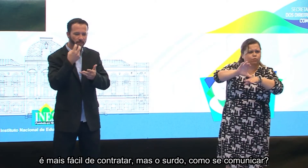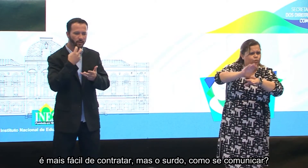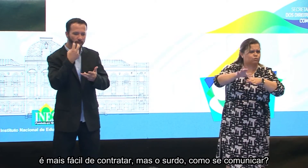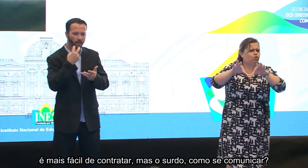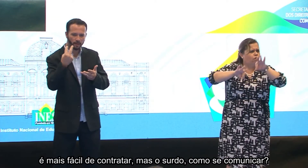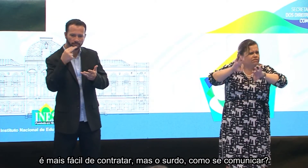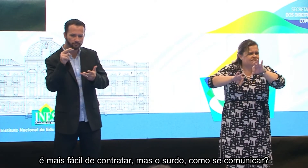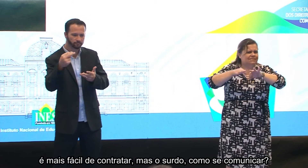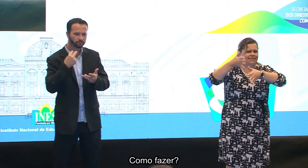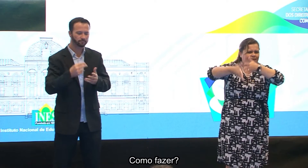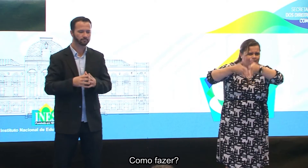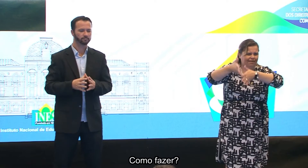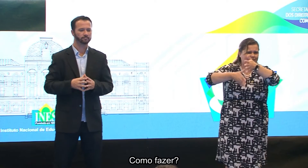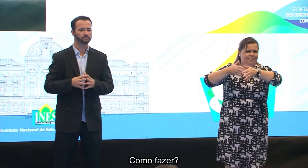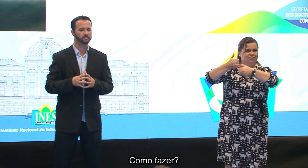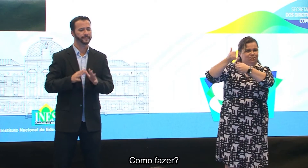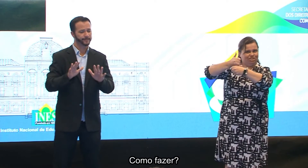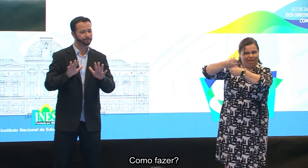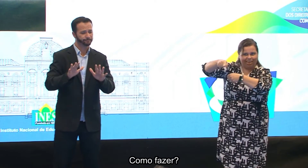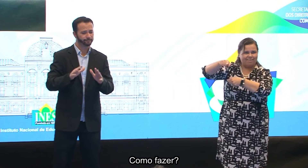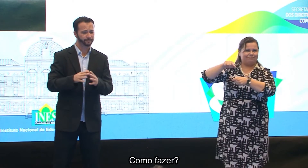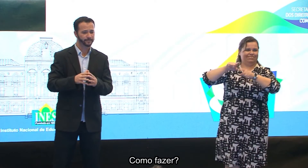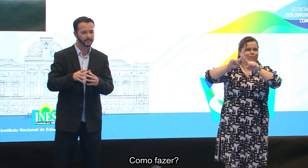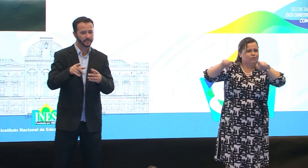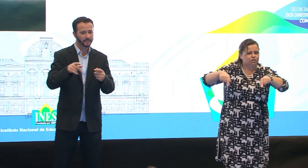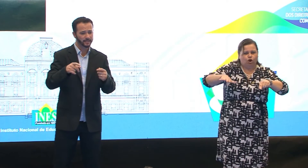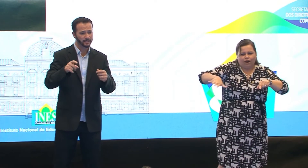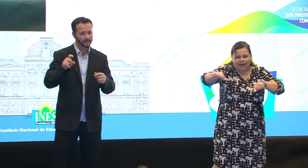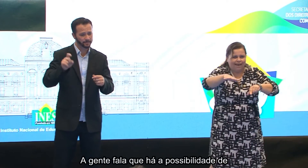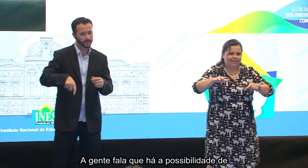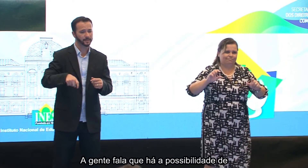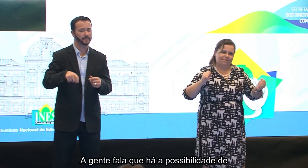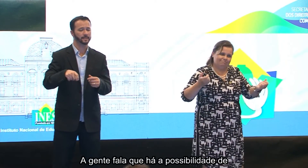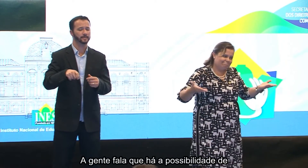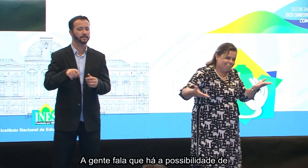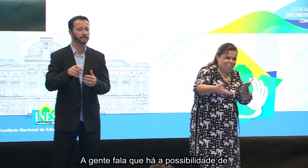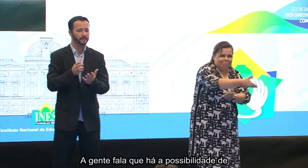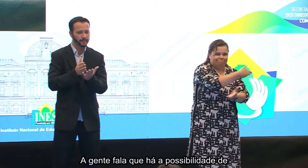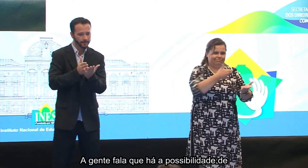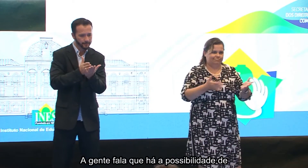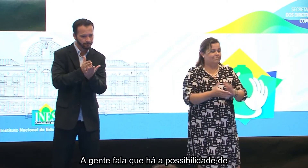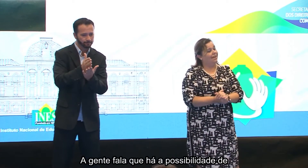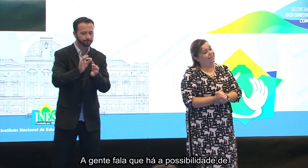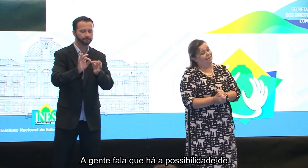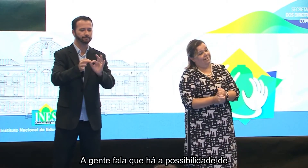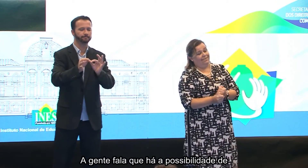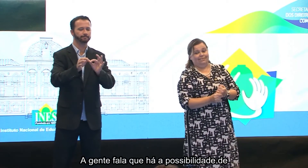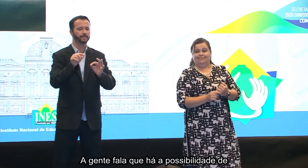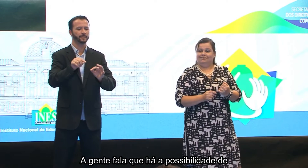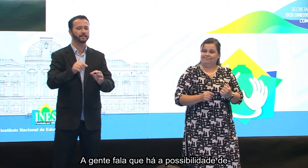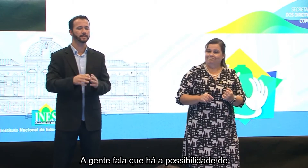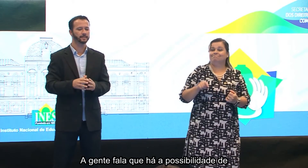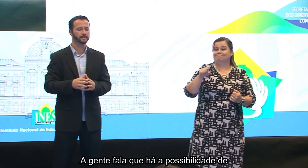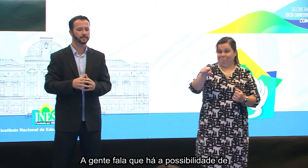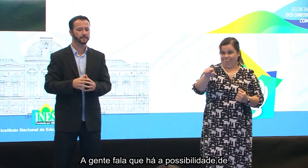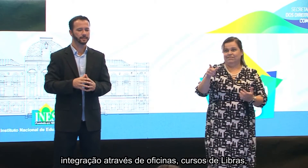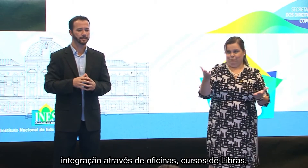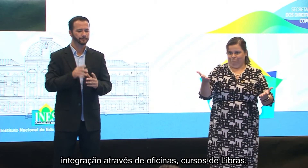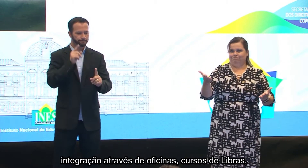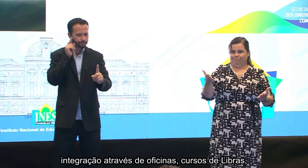se comunicar? Como fazer? Então a gente fala que há possibilidade de integração,